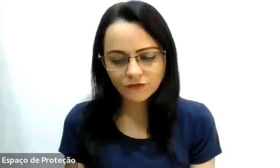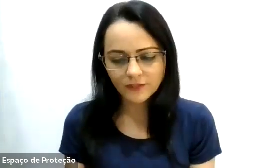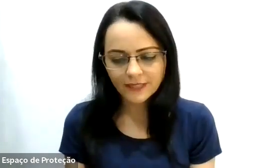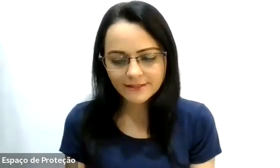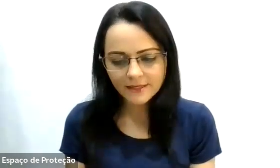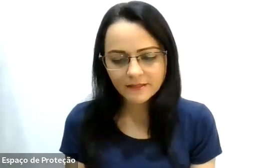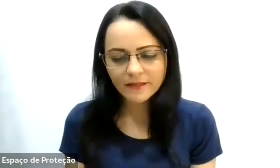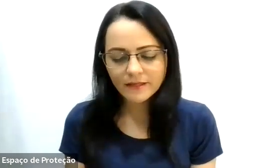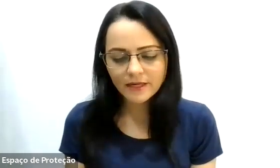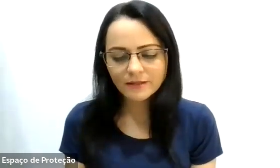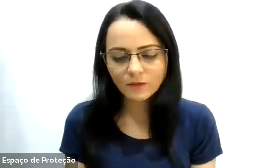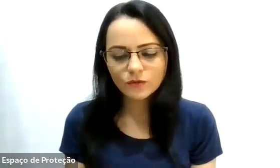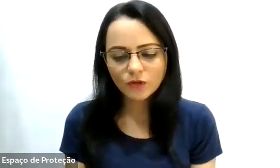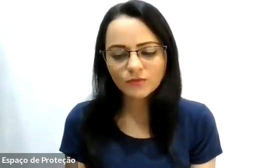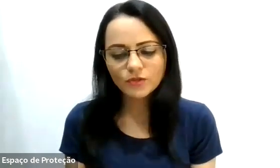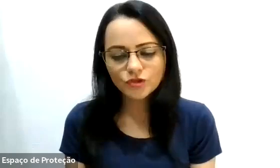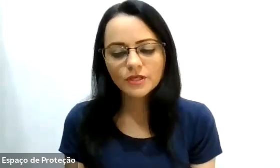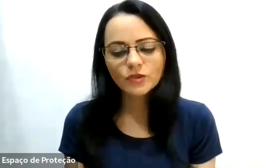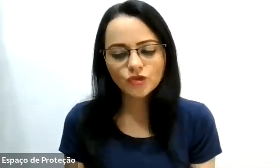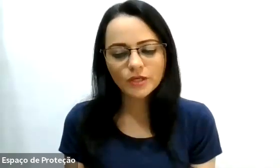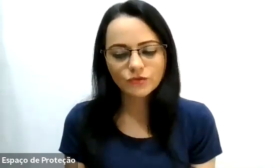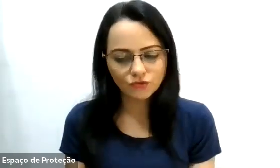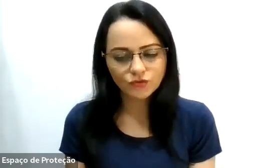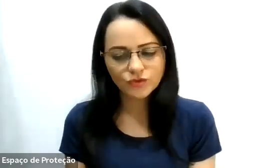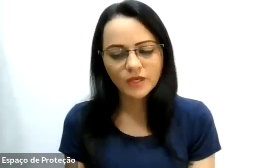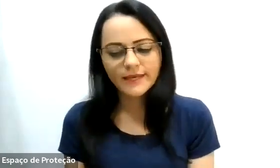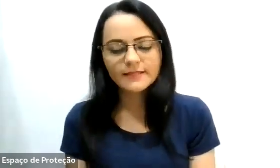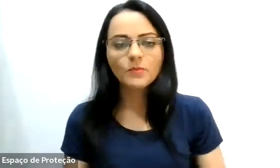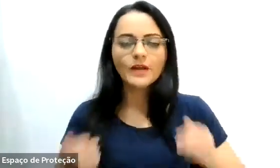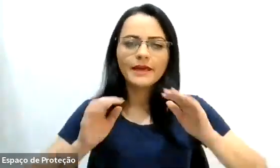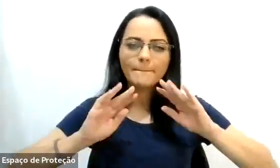filho nascer e ele deu-lhe o nome de Jesus. Esse porém é